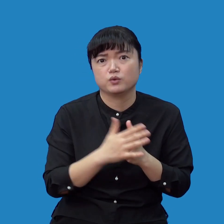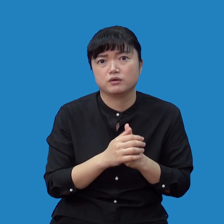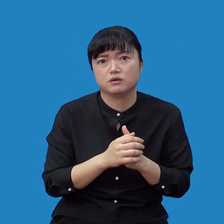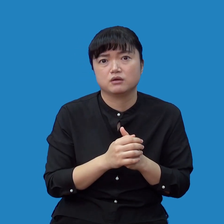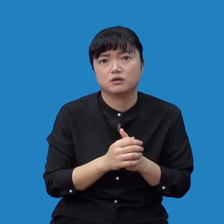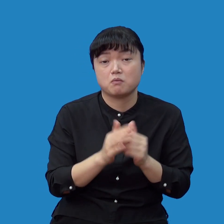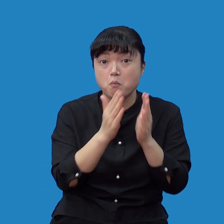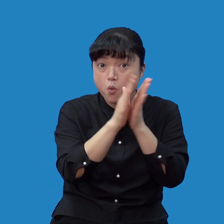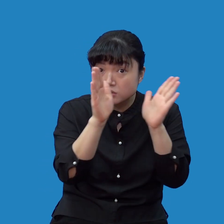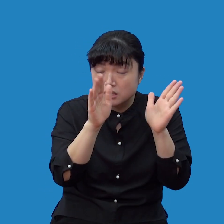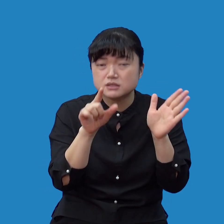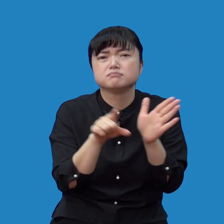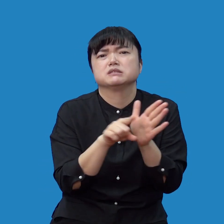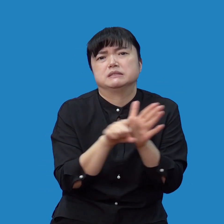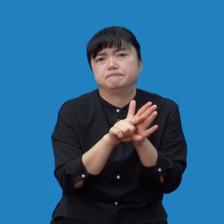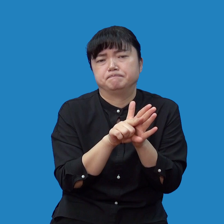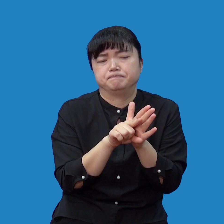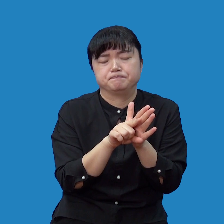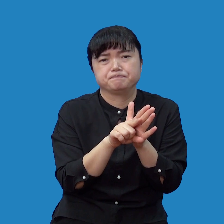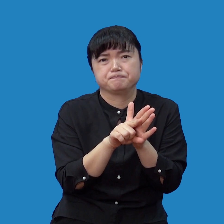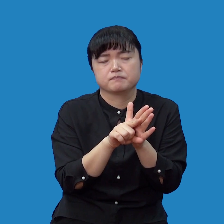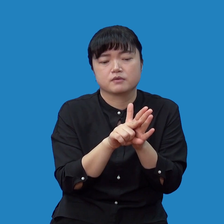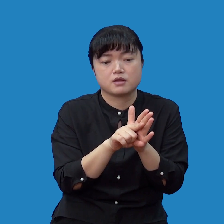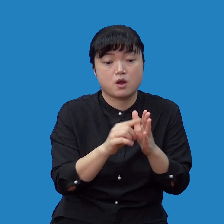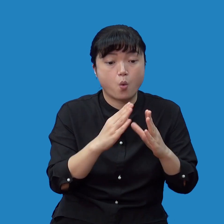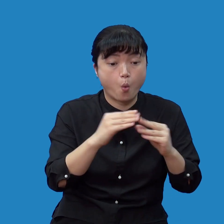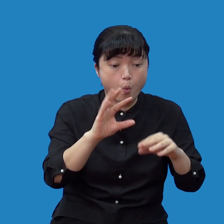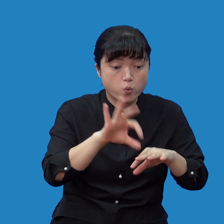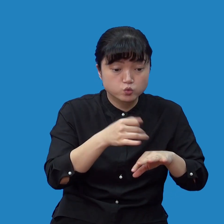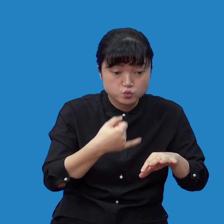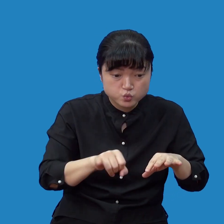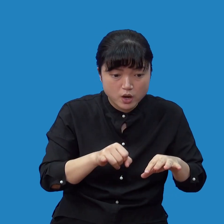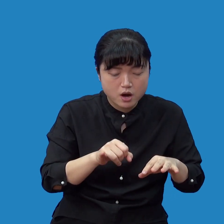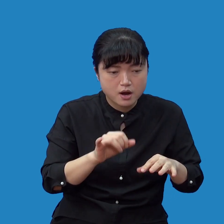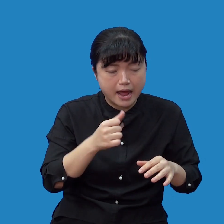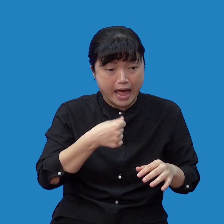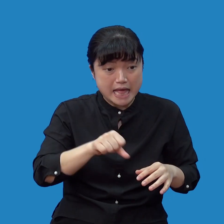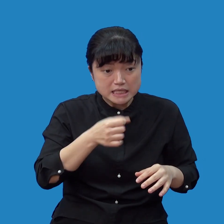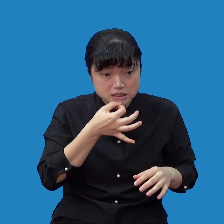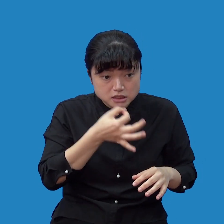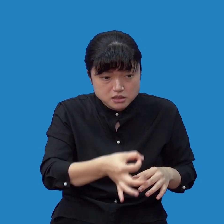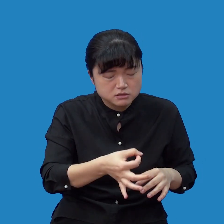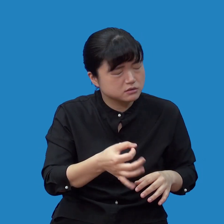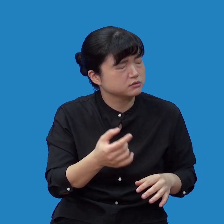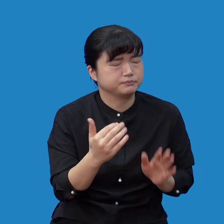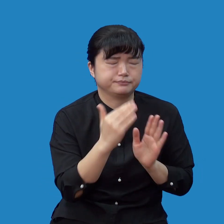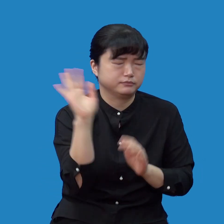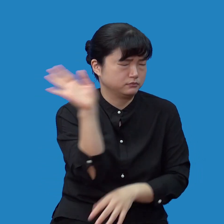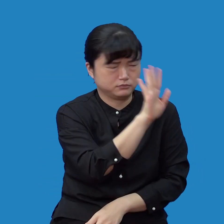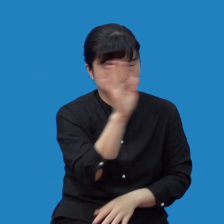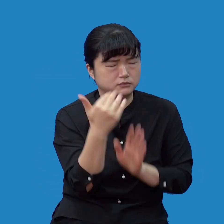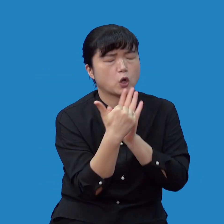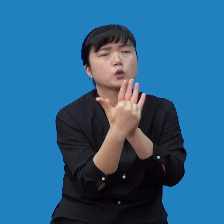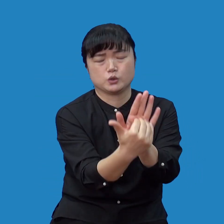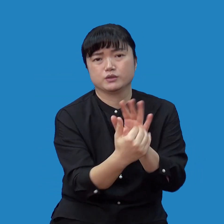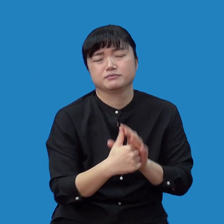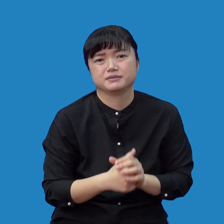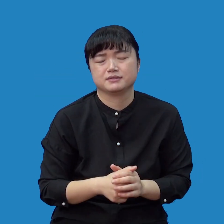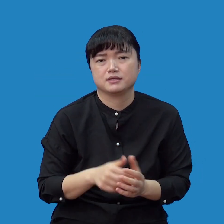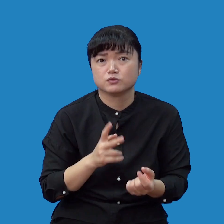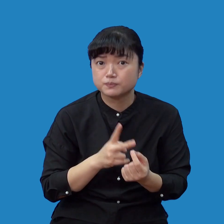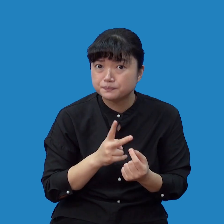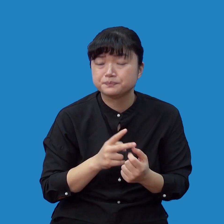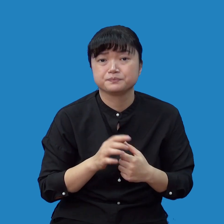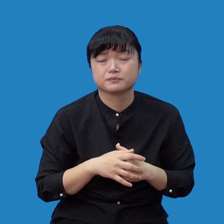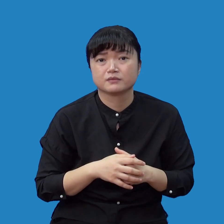이 믿음으로 바로의 공주의 아들이라 칭함받기를 거절했습니다. 두 번째,